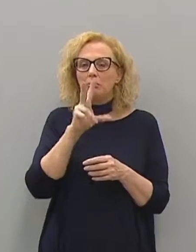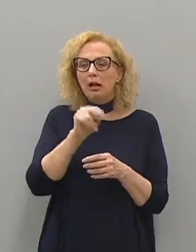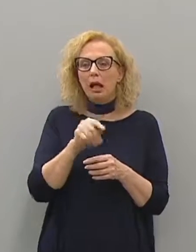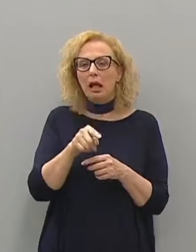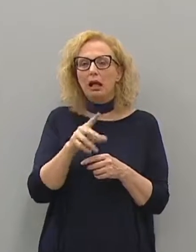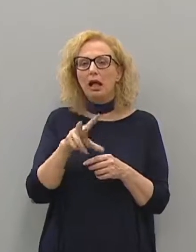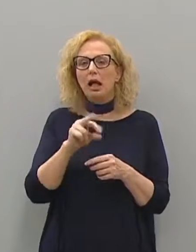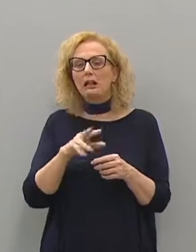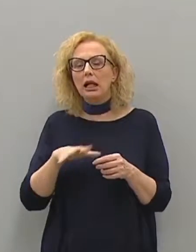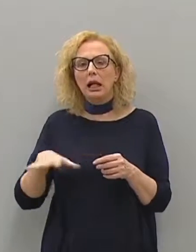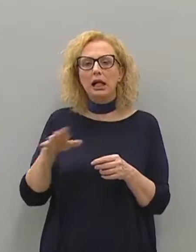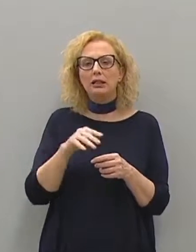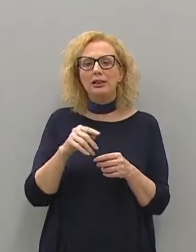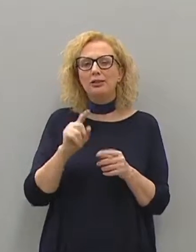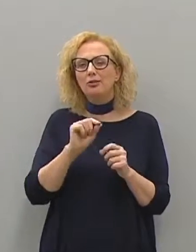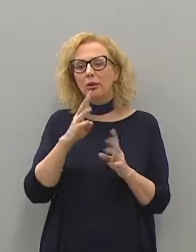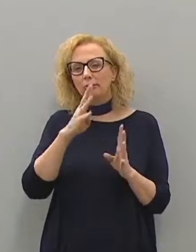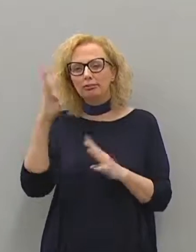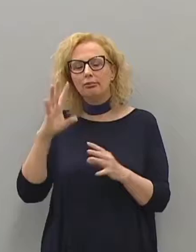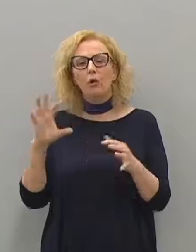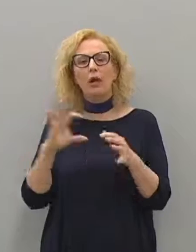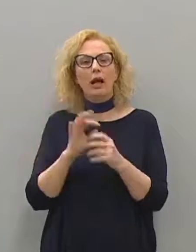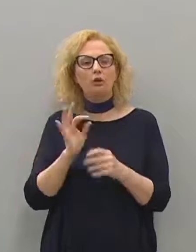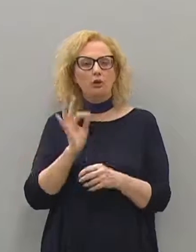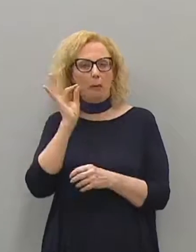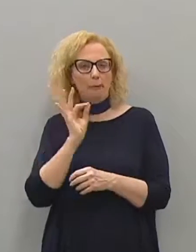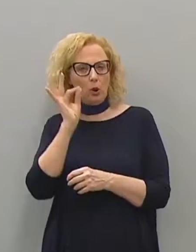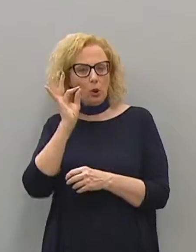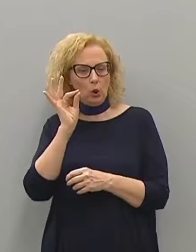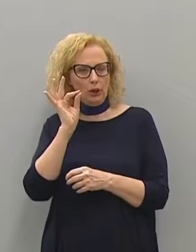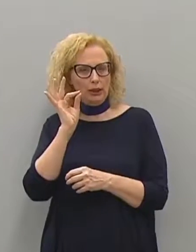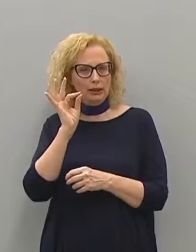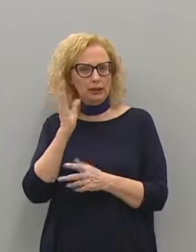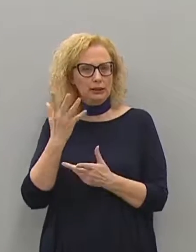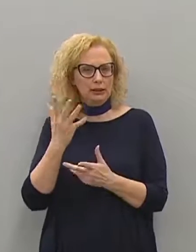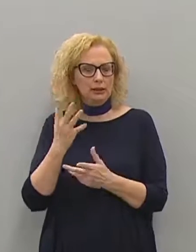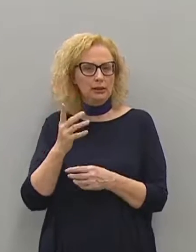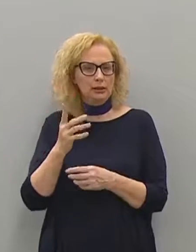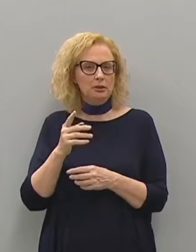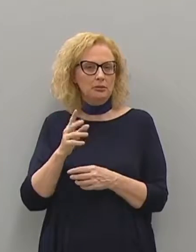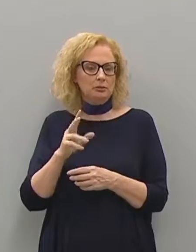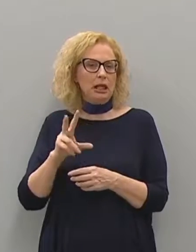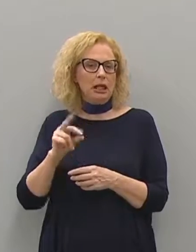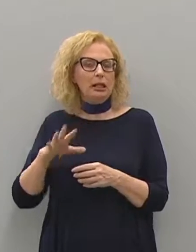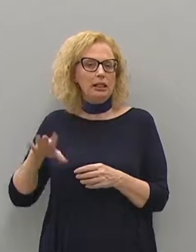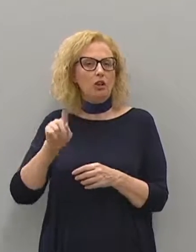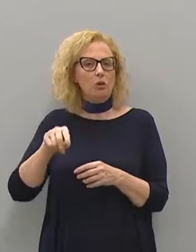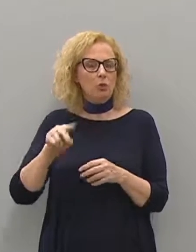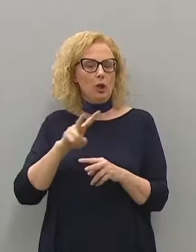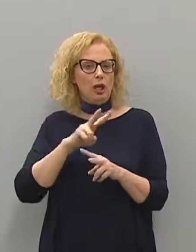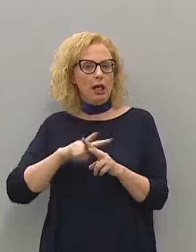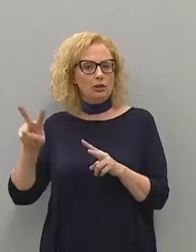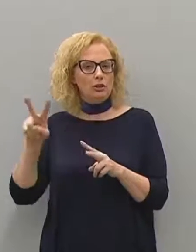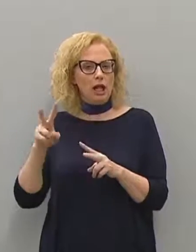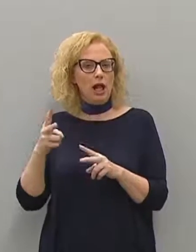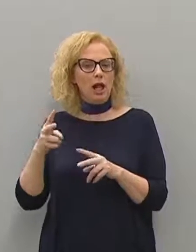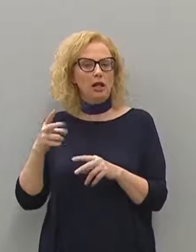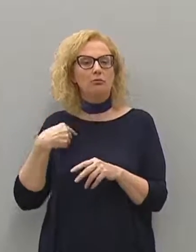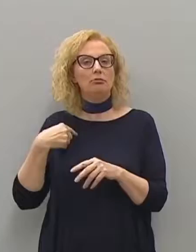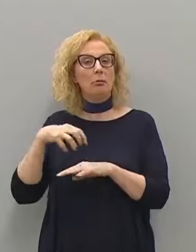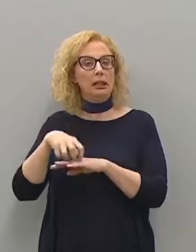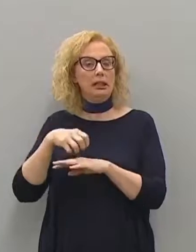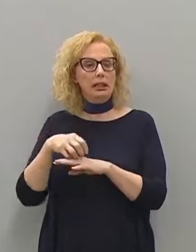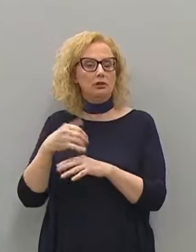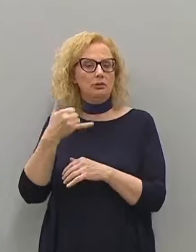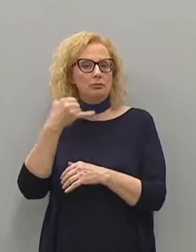sul sul tema dei tamponi anche non sulle trentino ma anche a livello nazionale quindi avevo chiamato il ministro detto ma scusi